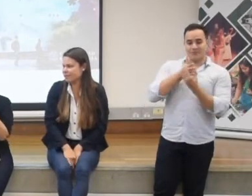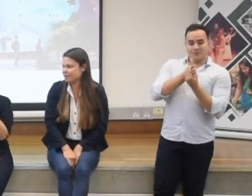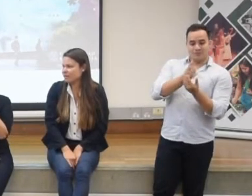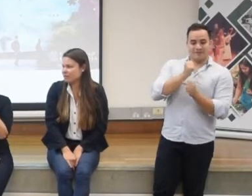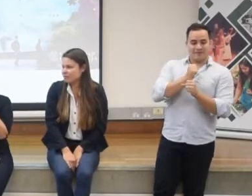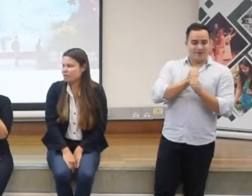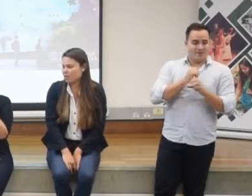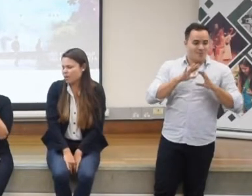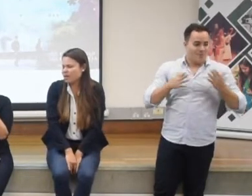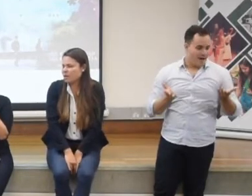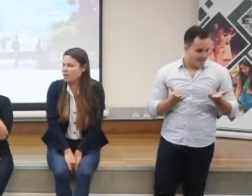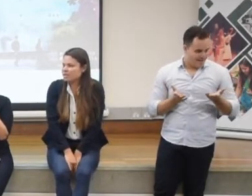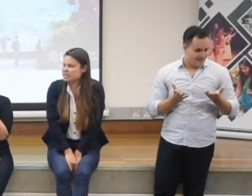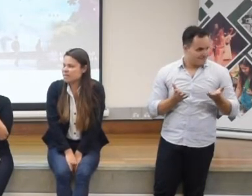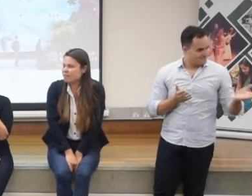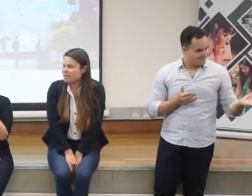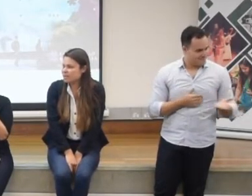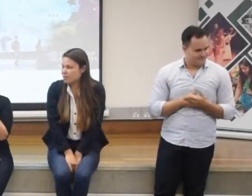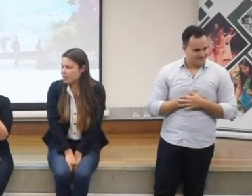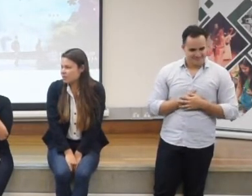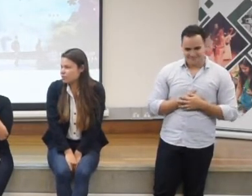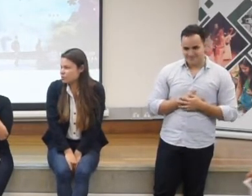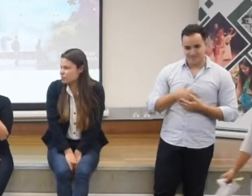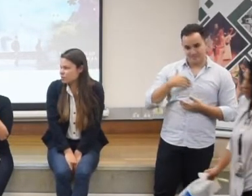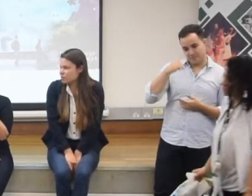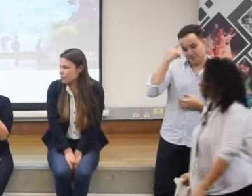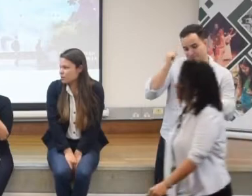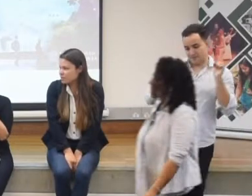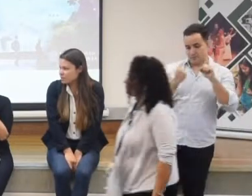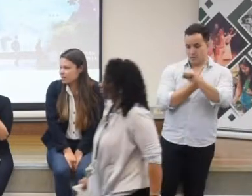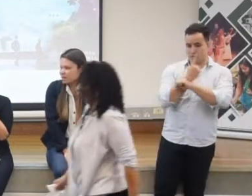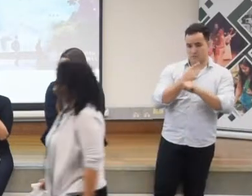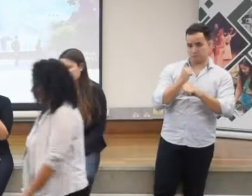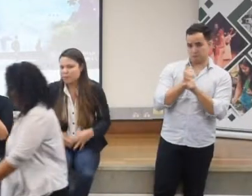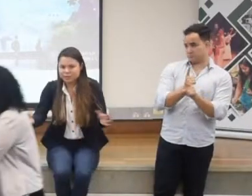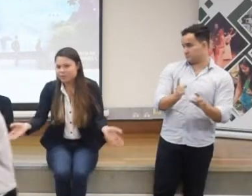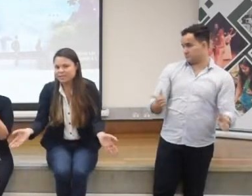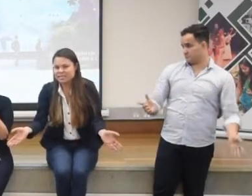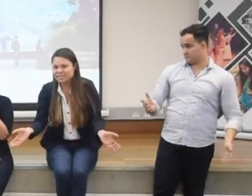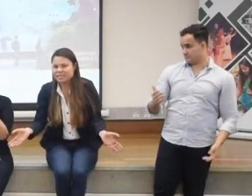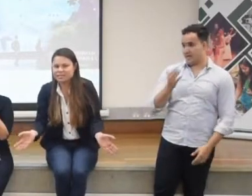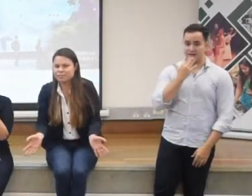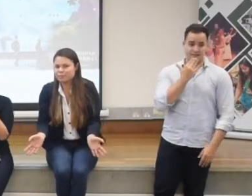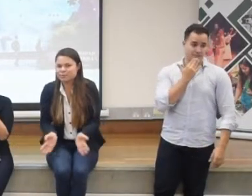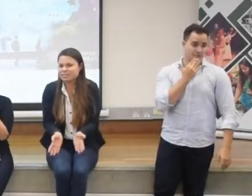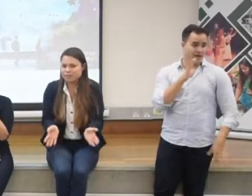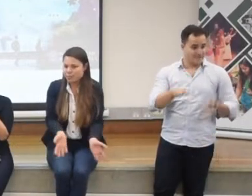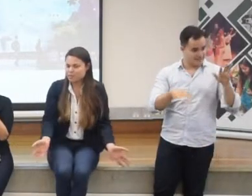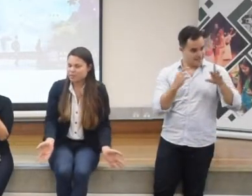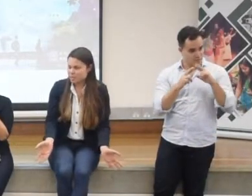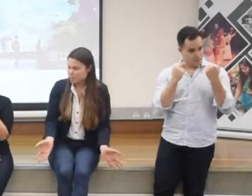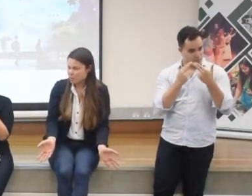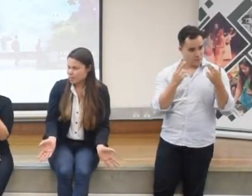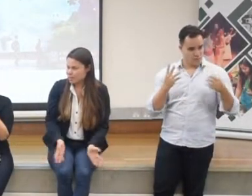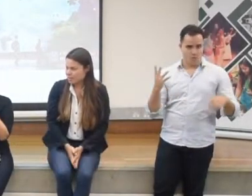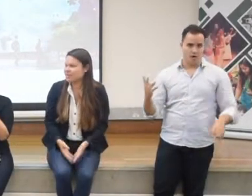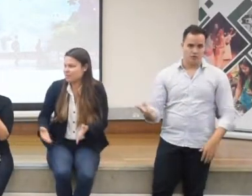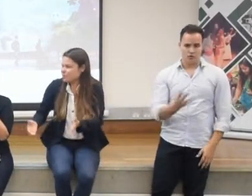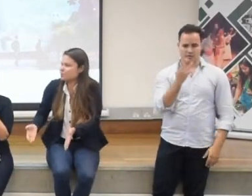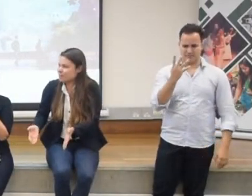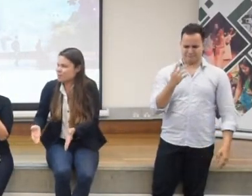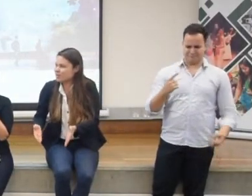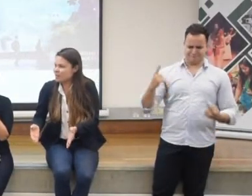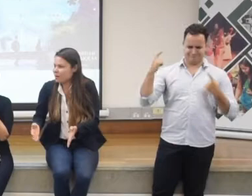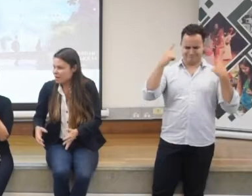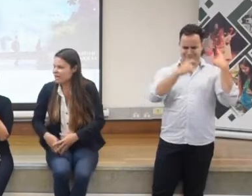va a tener. Porque puede que una hora sí sea efectiva. Nosotros tenemos reuniones de 4 horas en las que hacemos cosas que pudimos haber hecho en una.